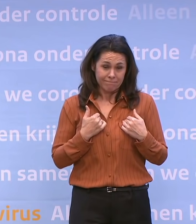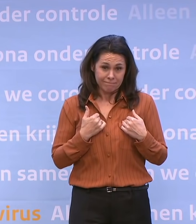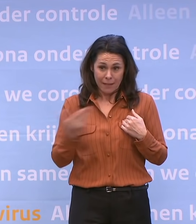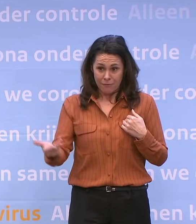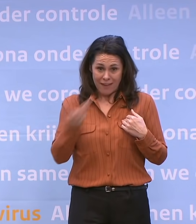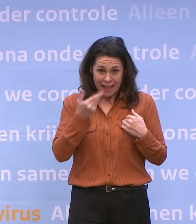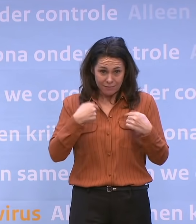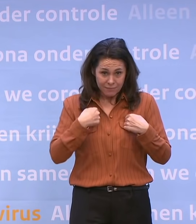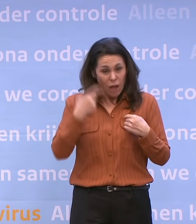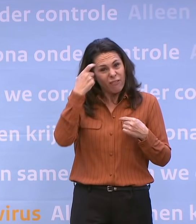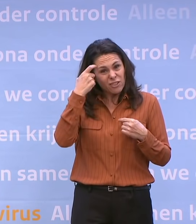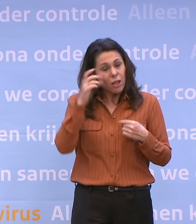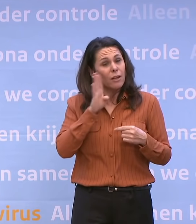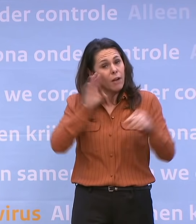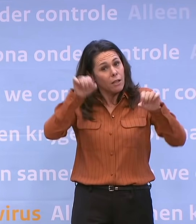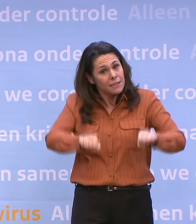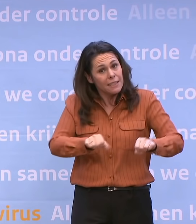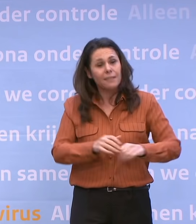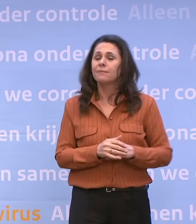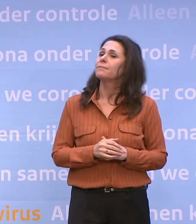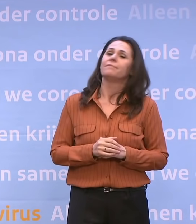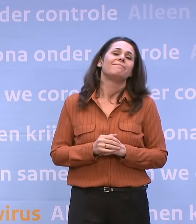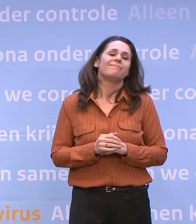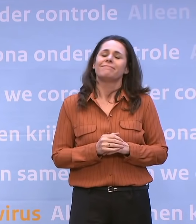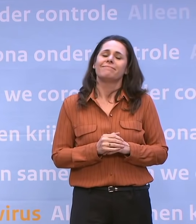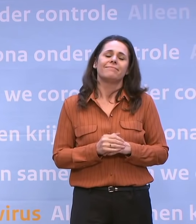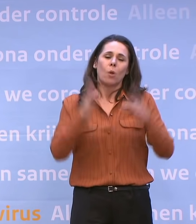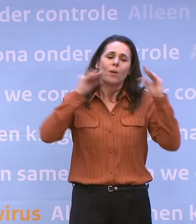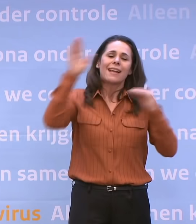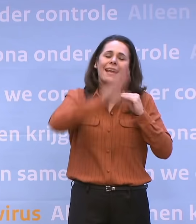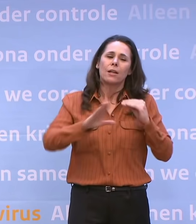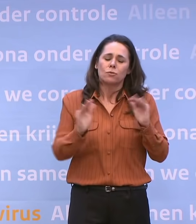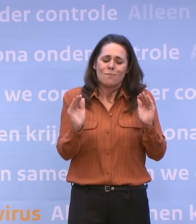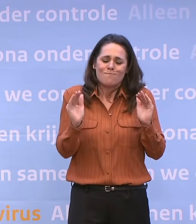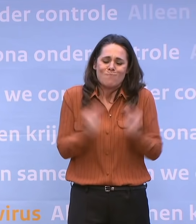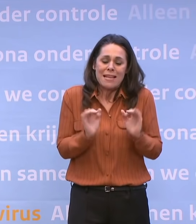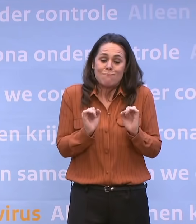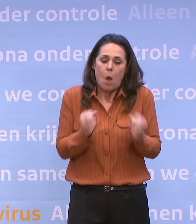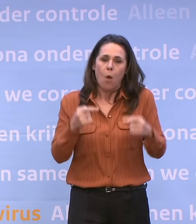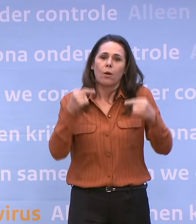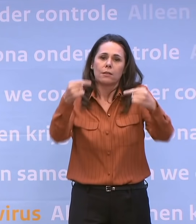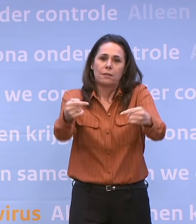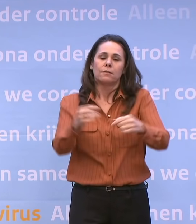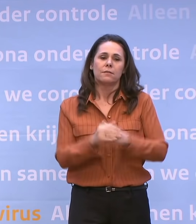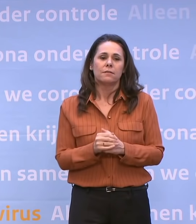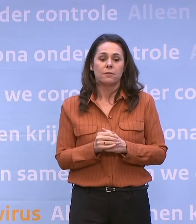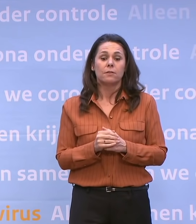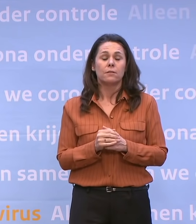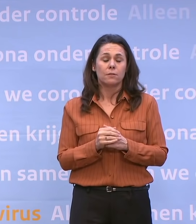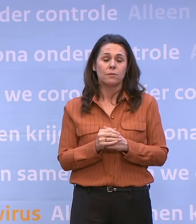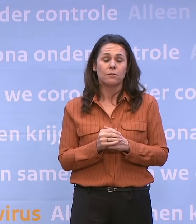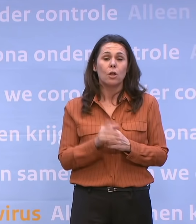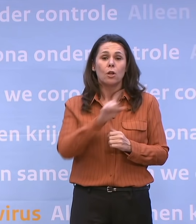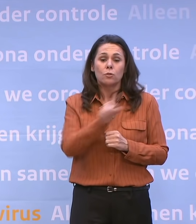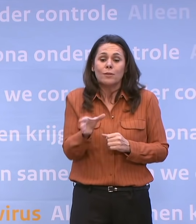doe ik er nou verstandig aan om die vakantie te boeken? Dan zeg ik, joh, we willen sowieso zo min mogelijk reizen door Nederland. Deels valt dat sowieso al in de periode tot en met 28